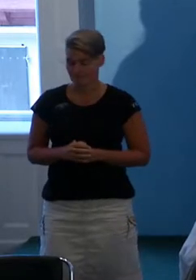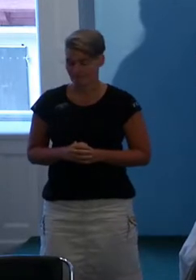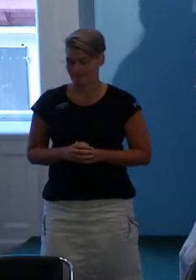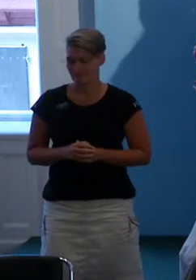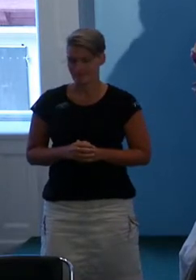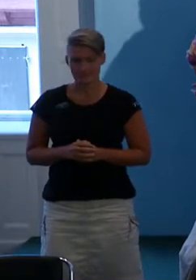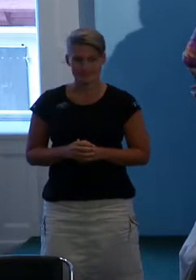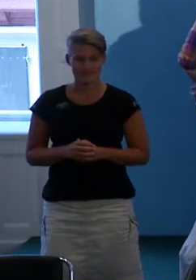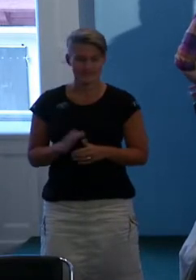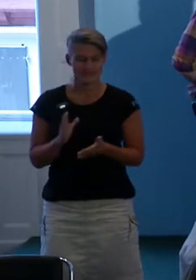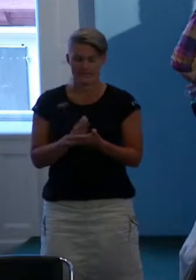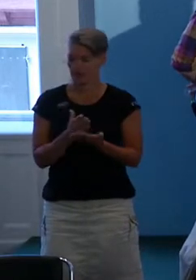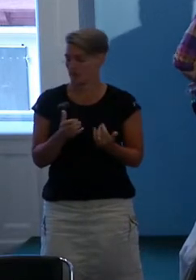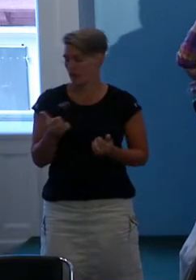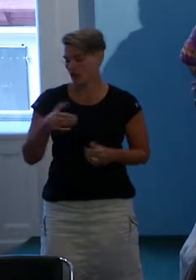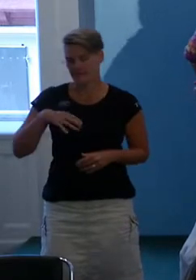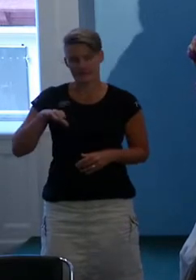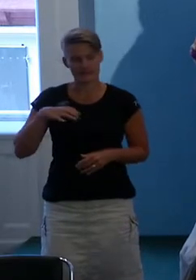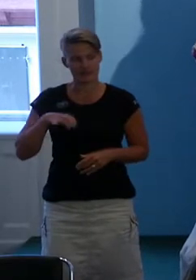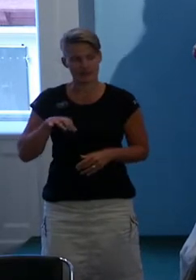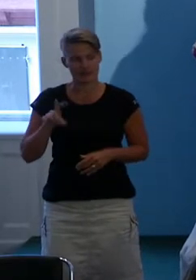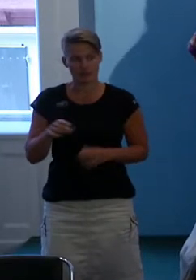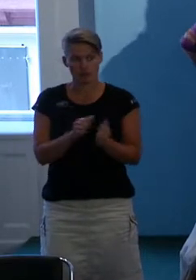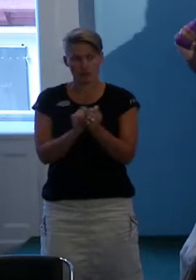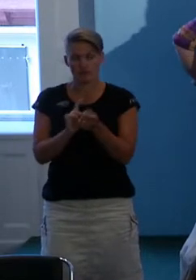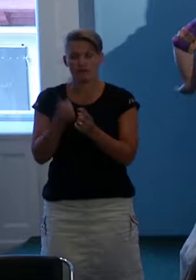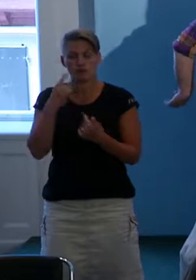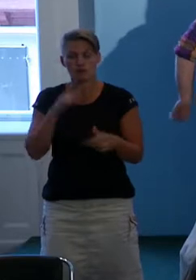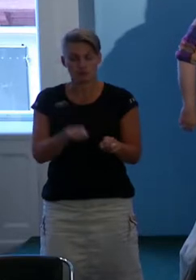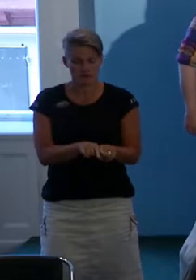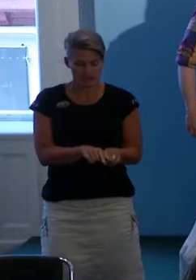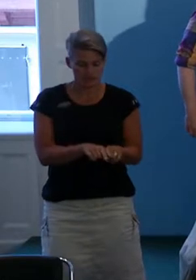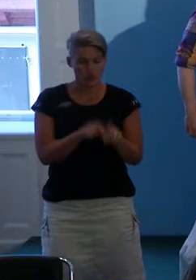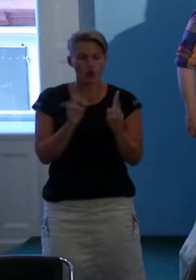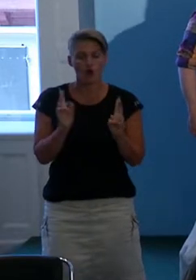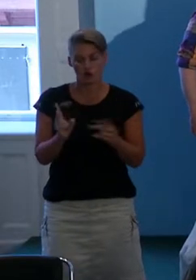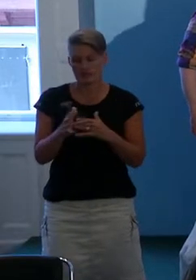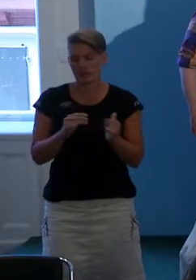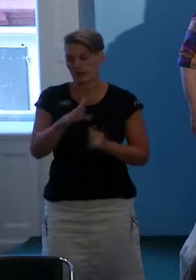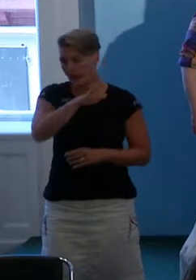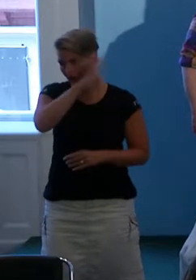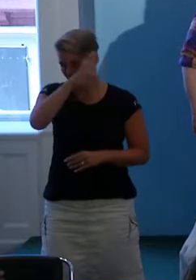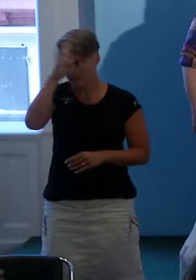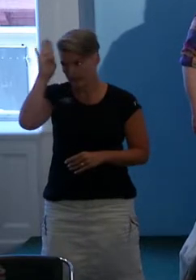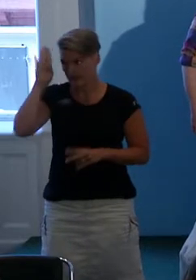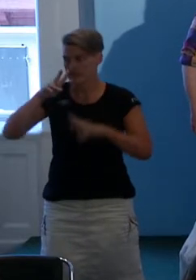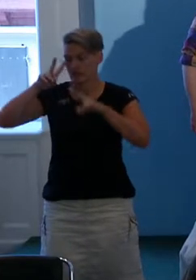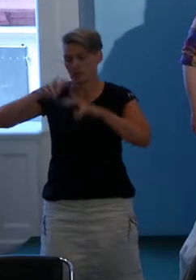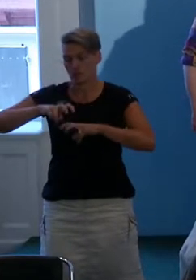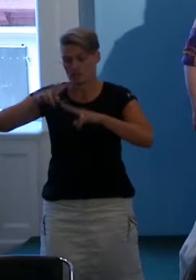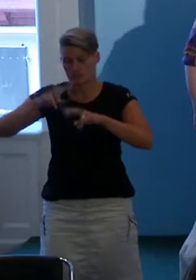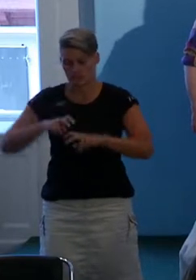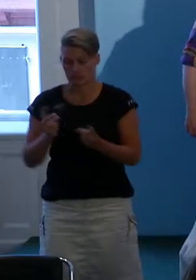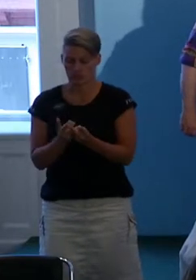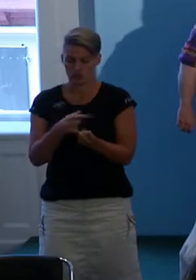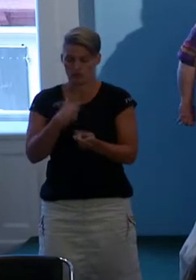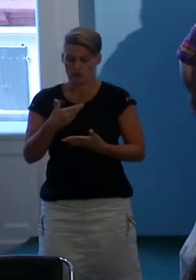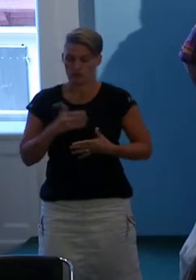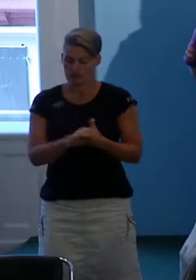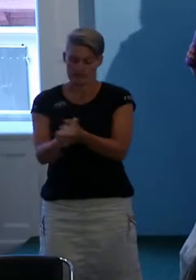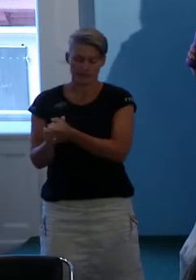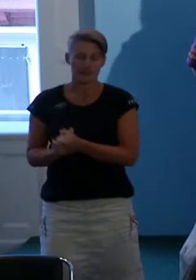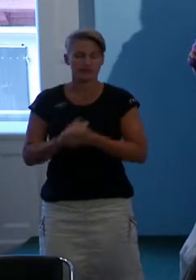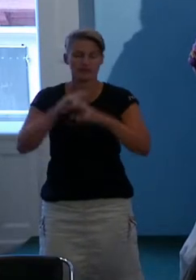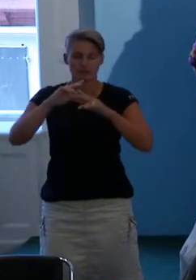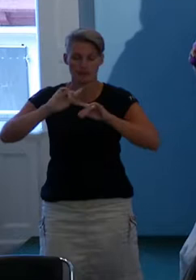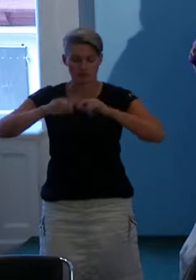inte bara certifiering för de produkter som är godkända, utan det gäller ju också för den akademiska forskningen, så att man liksom får en gemensam process när